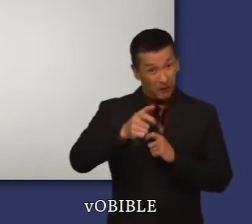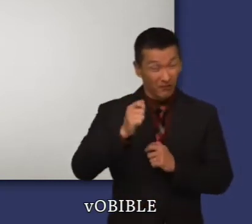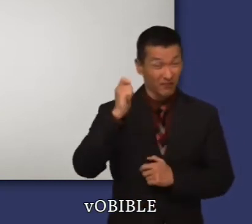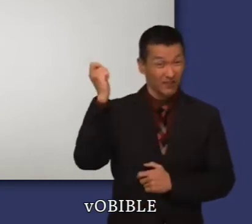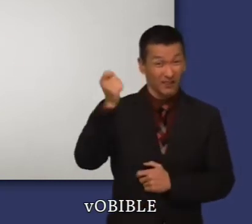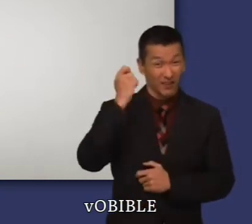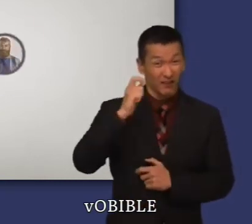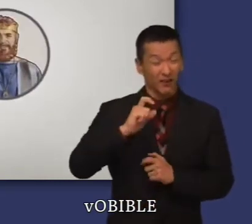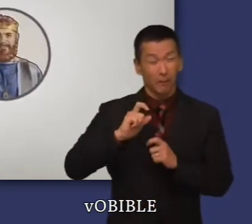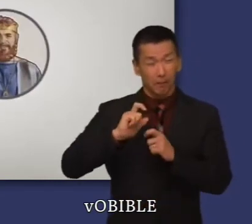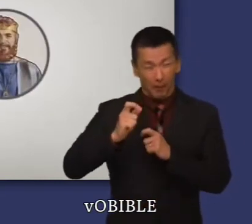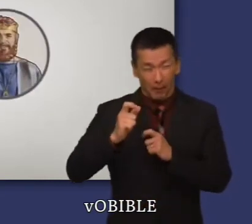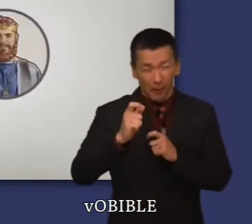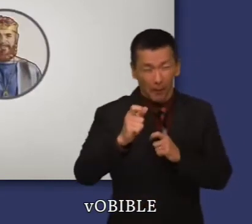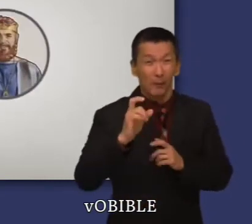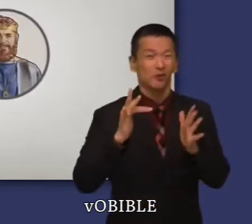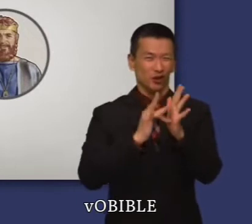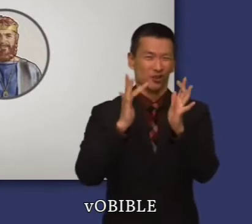Le saviez-vous?